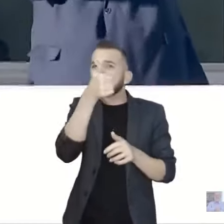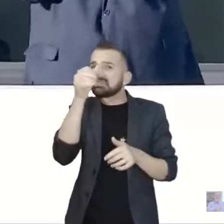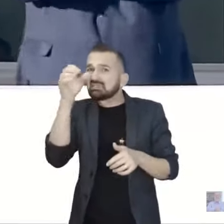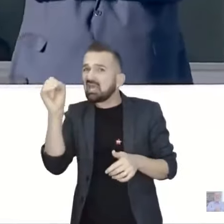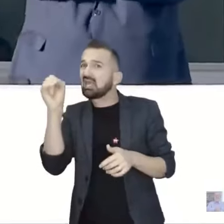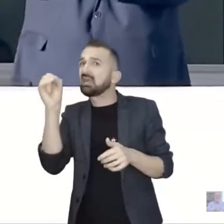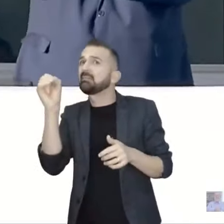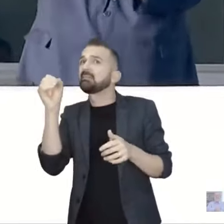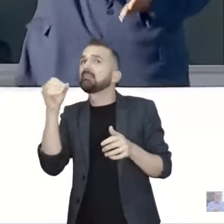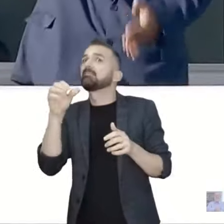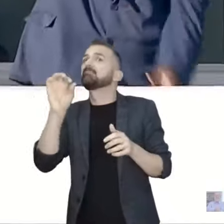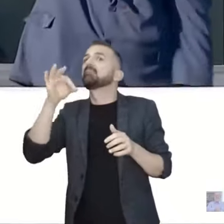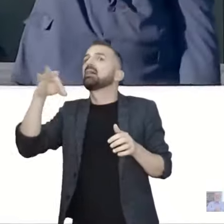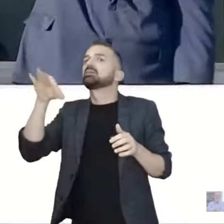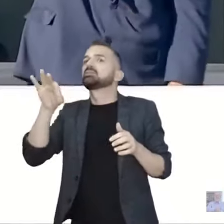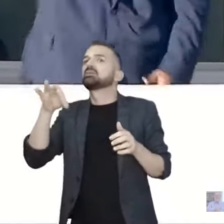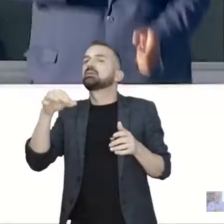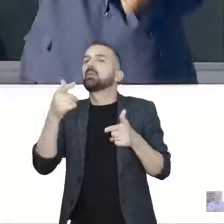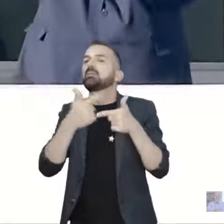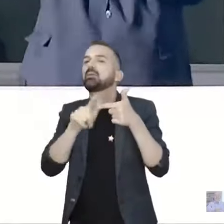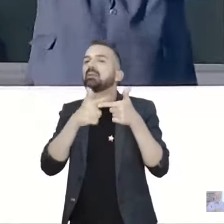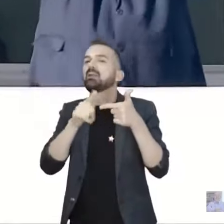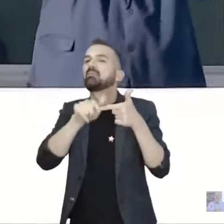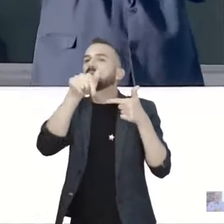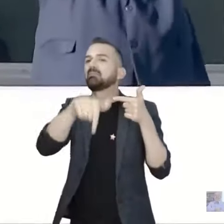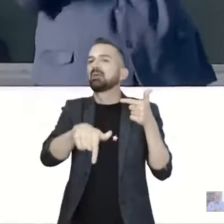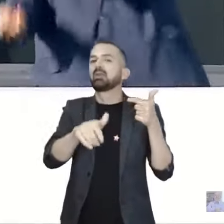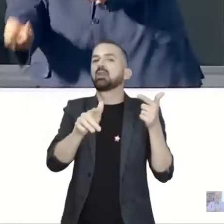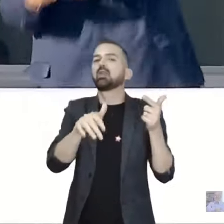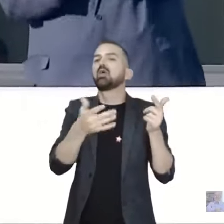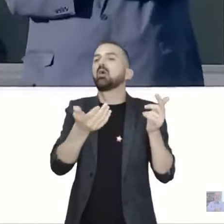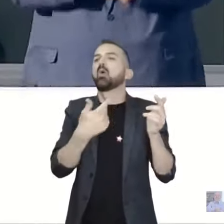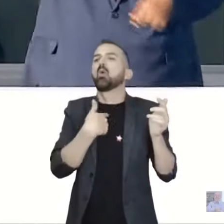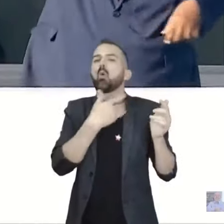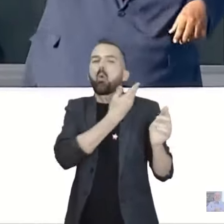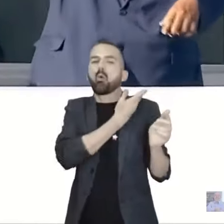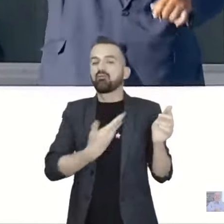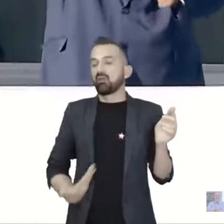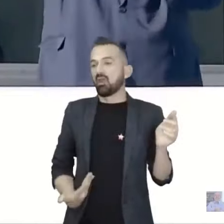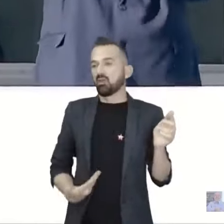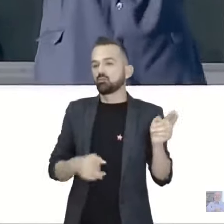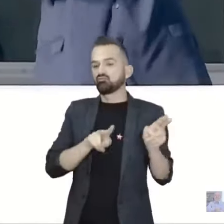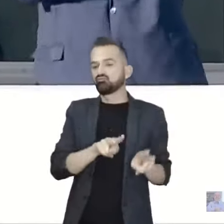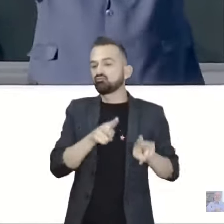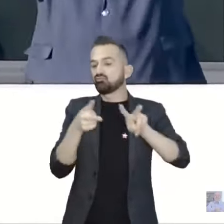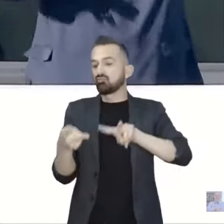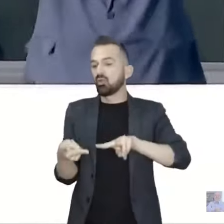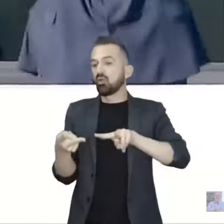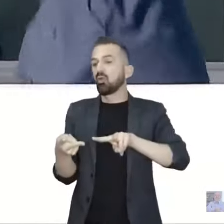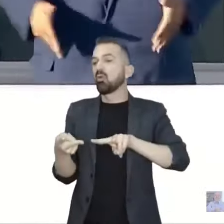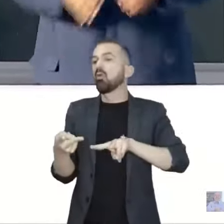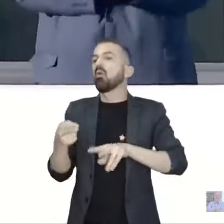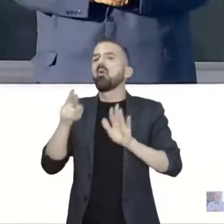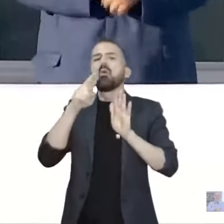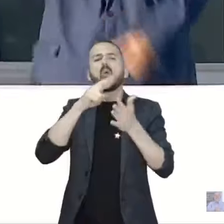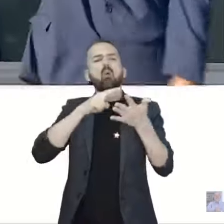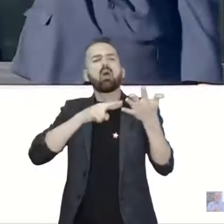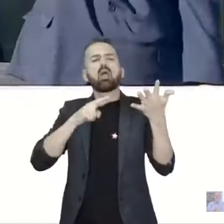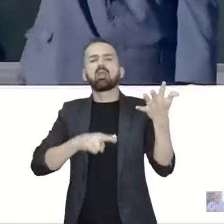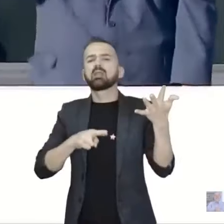caos produzido pelo Gabinete da Transição. Diz o relatório: o